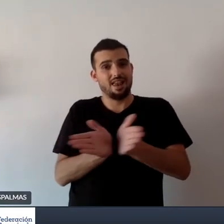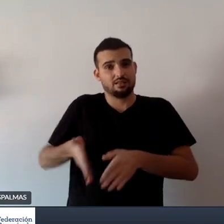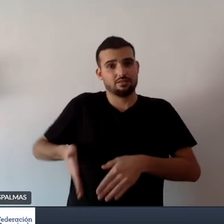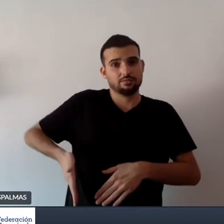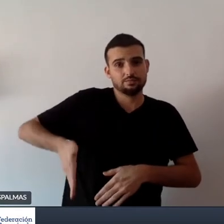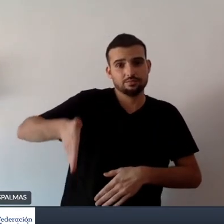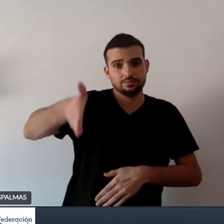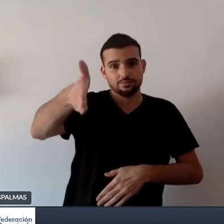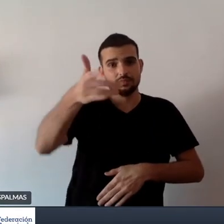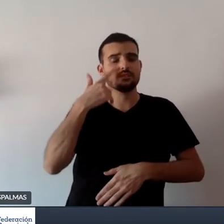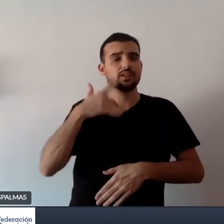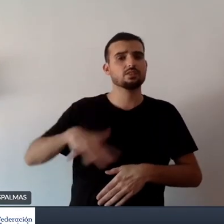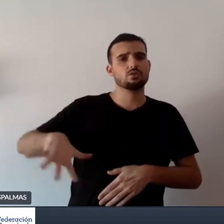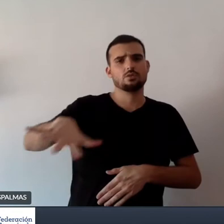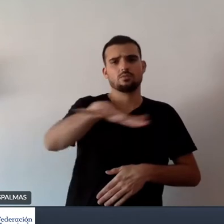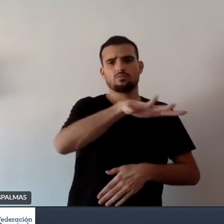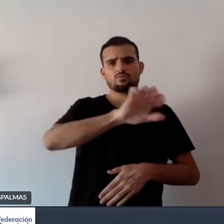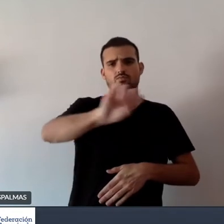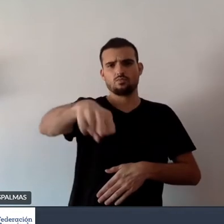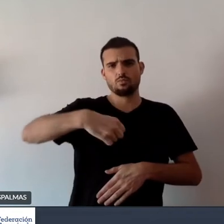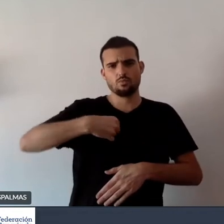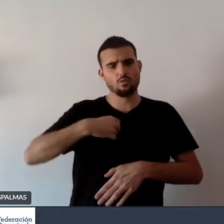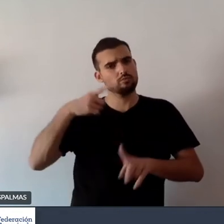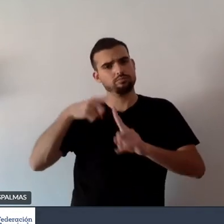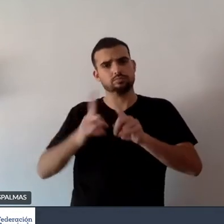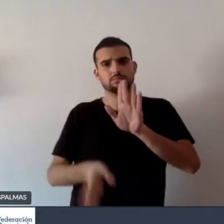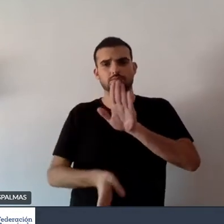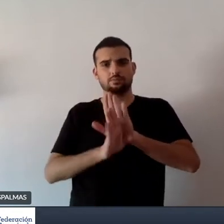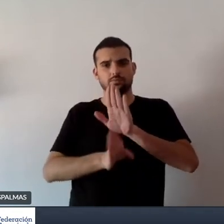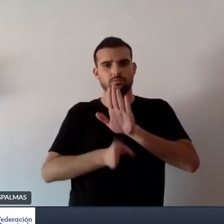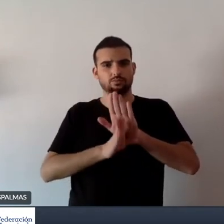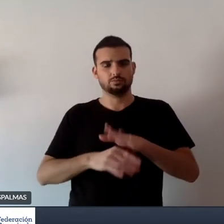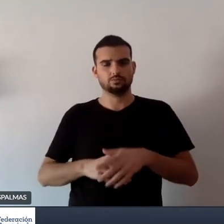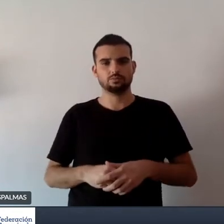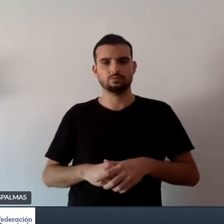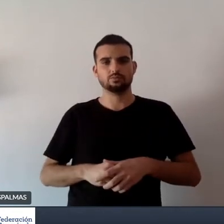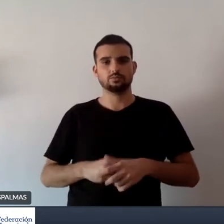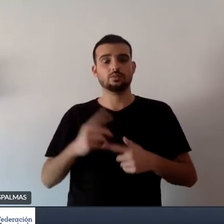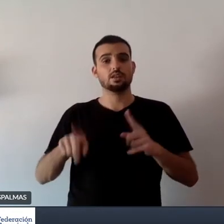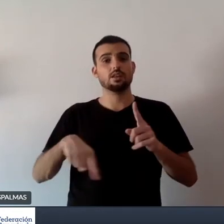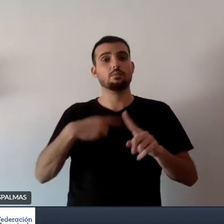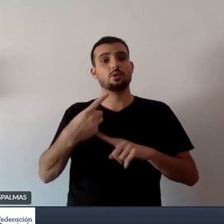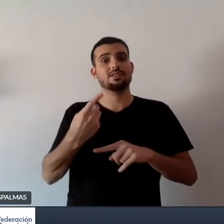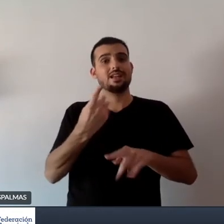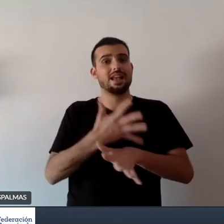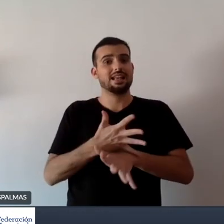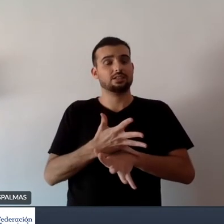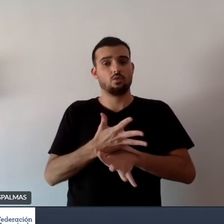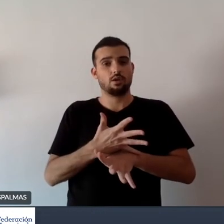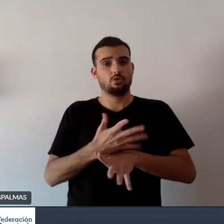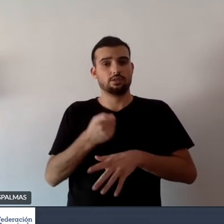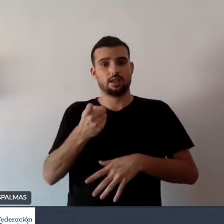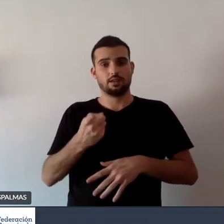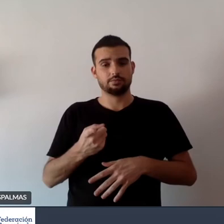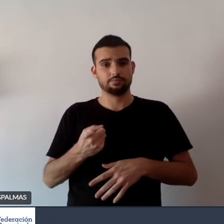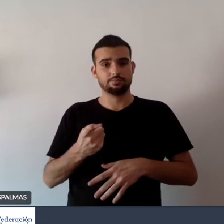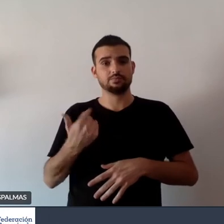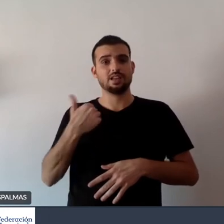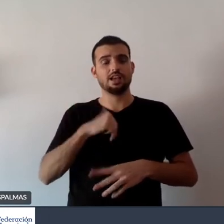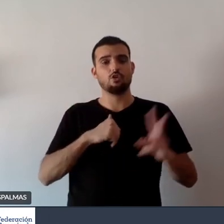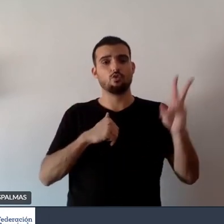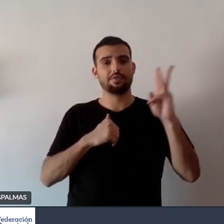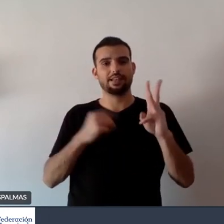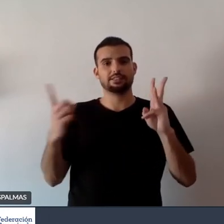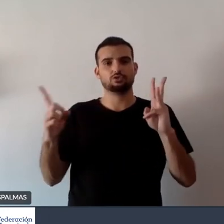Fijaos todo el espacio que queda de nuevo ahí para la continuación. Y ahora este jugador ya se ha metido en la ayuda. Y hay un 3 contra 2 aquí.